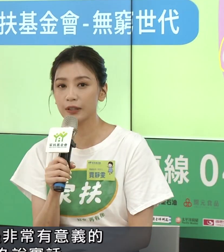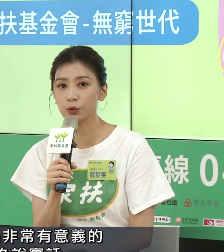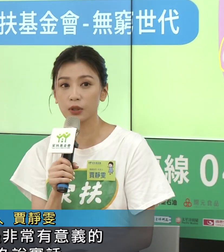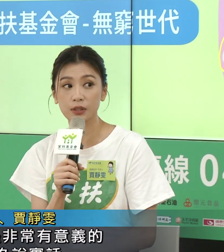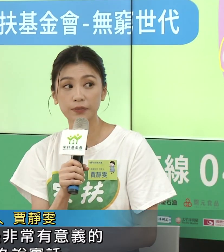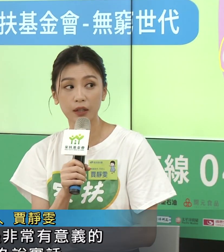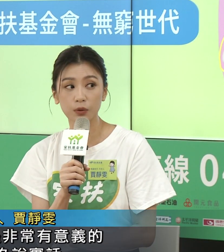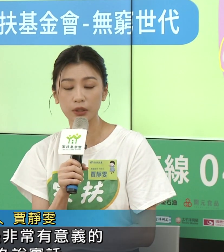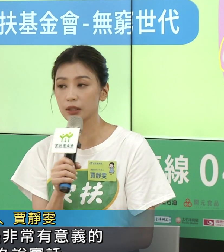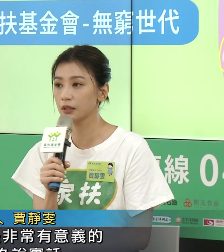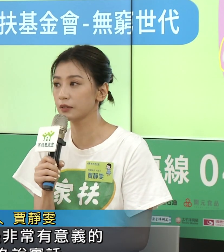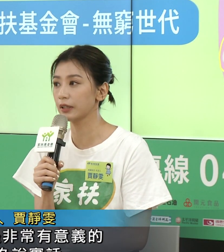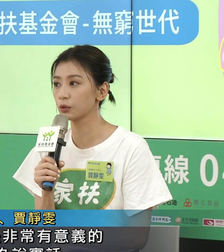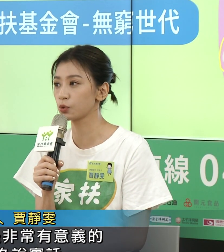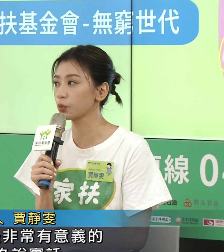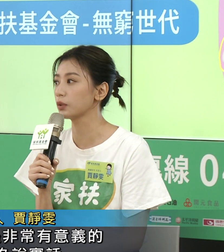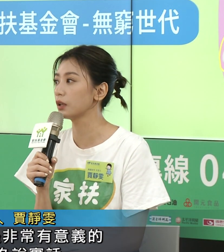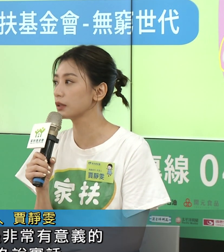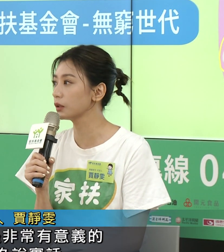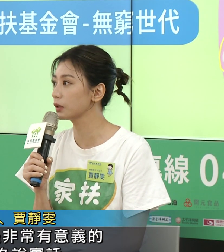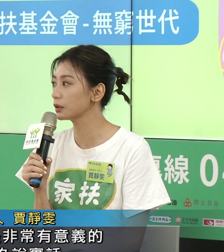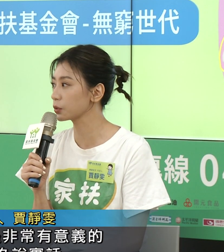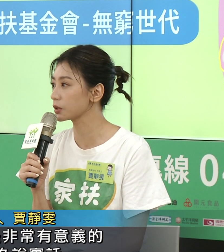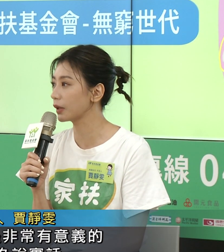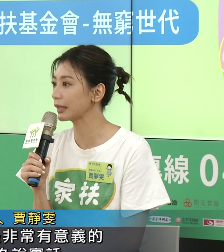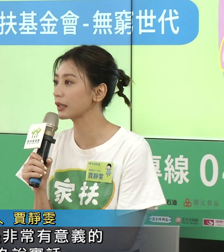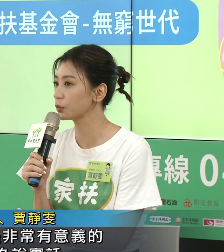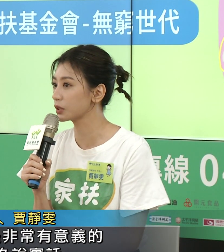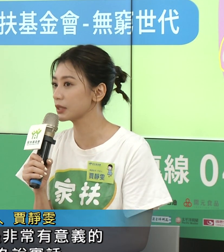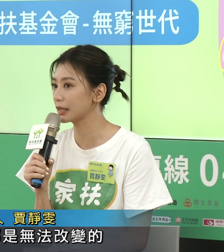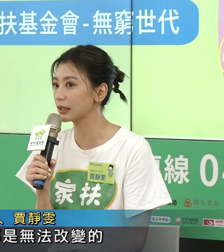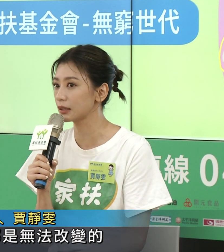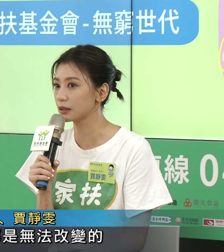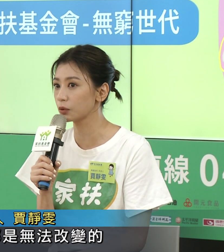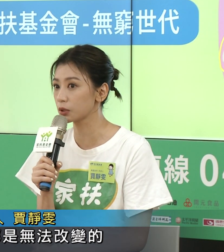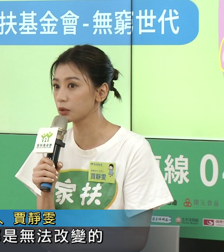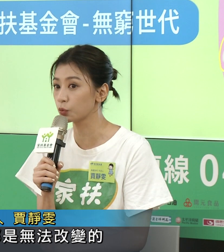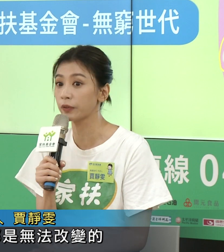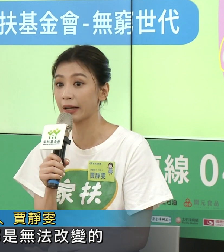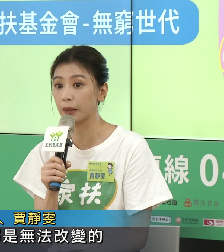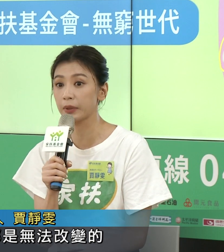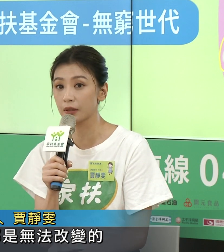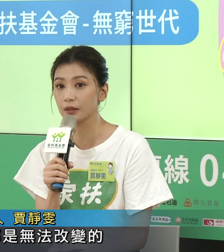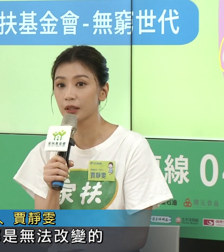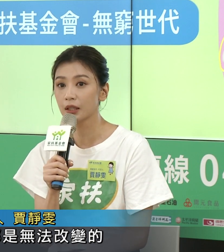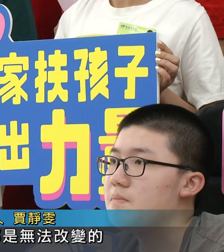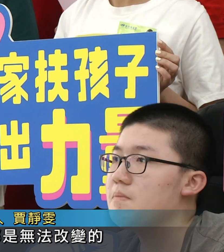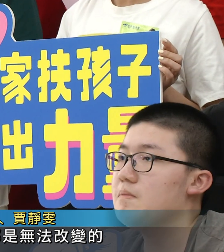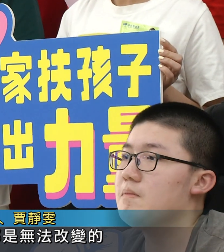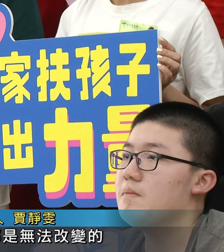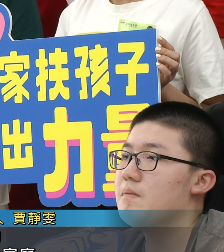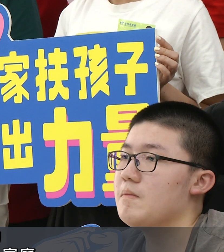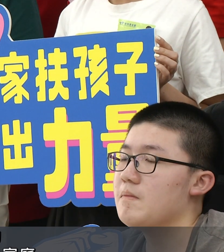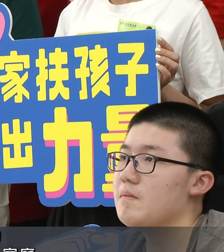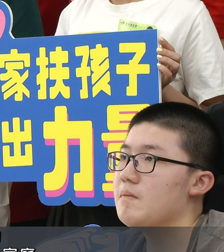转是非常有意义跟非常重要的，因为说实话，大家的原生家庭都是无法改变的。 去年受到家福扶助，